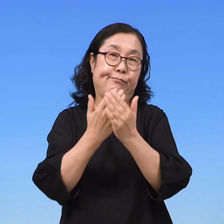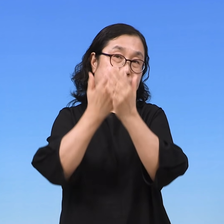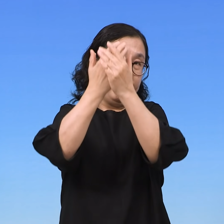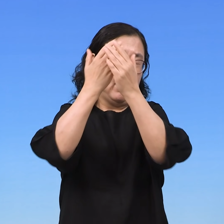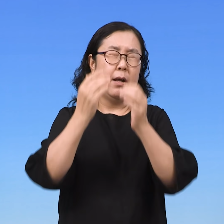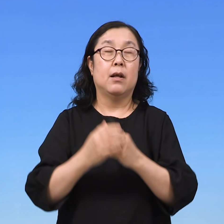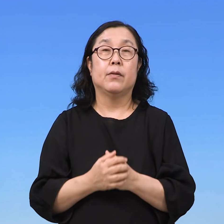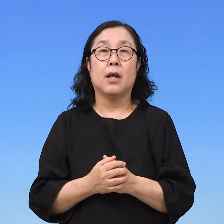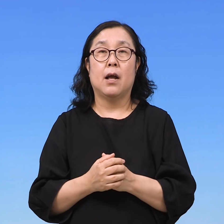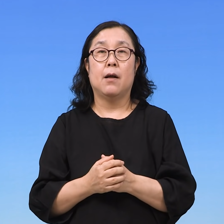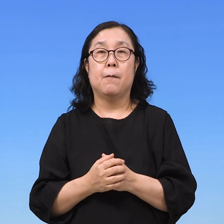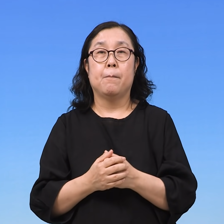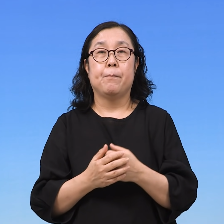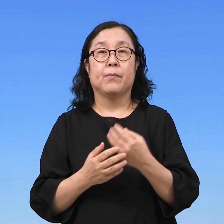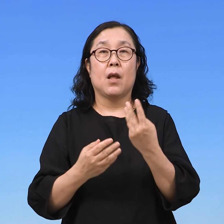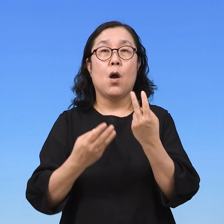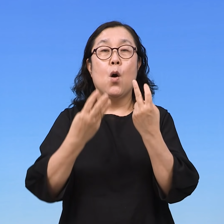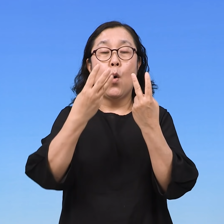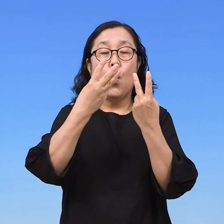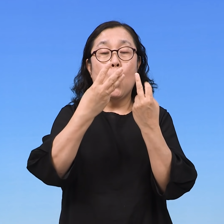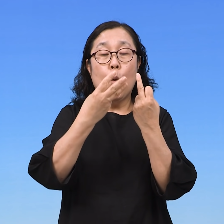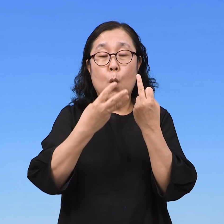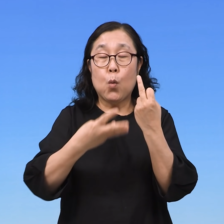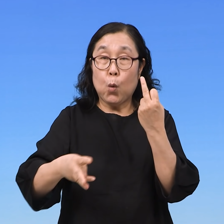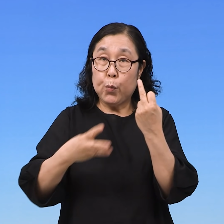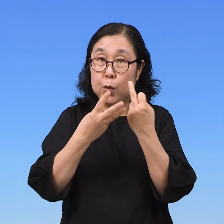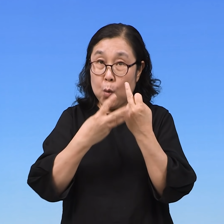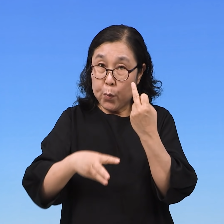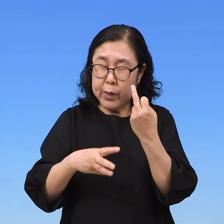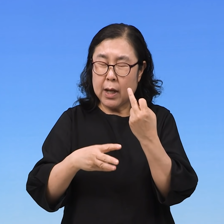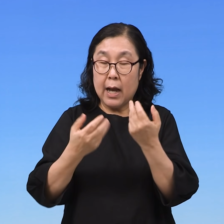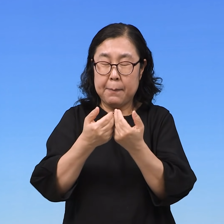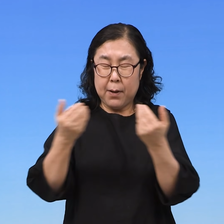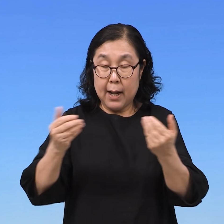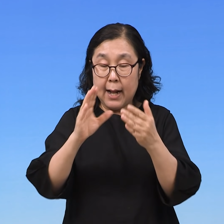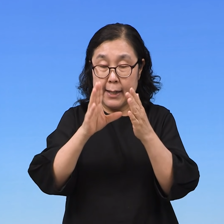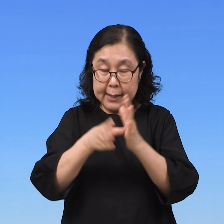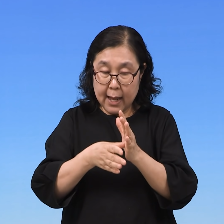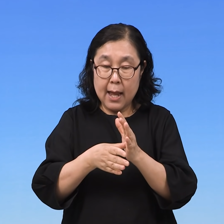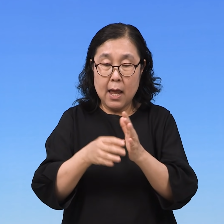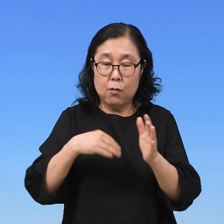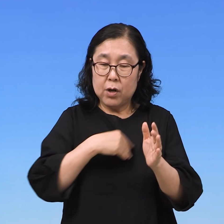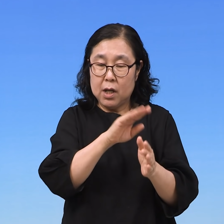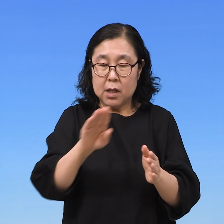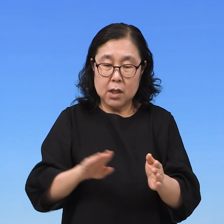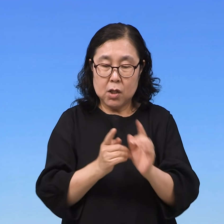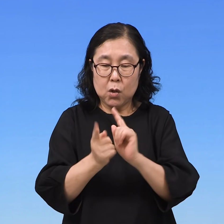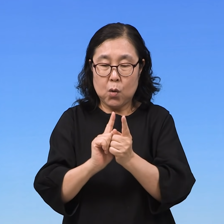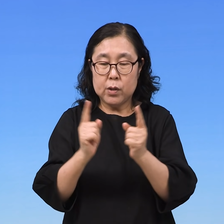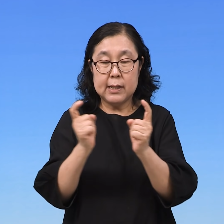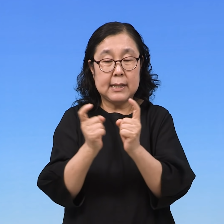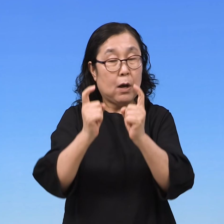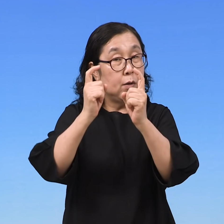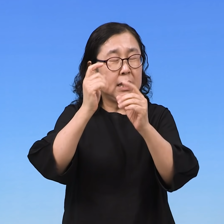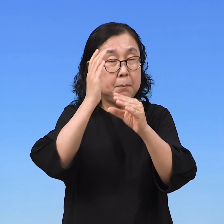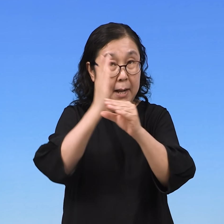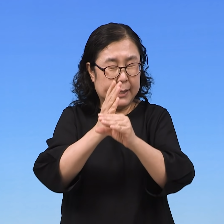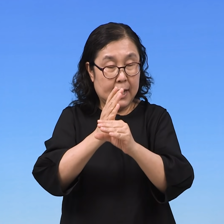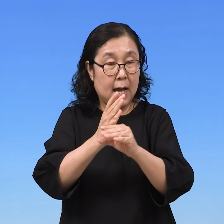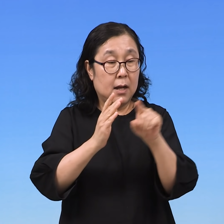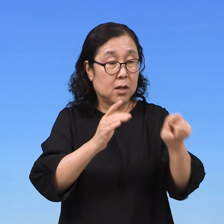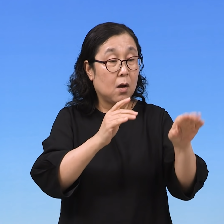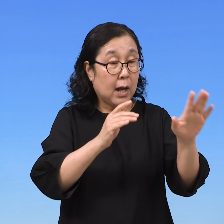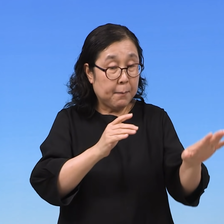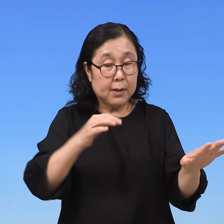대인관계에 있어가지고 조카 롯과 이별하는 과정에서 우리 서로 다투지 말자, 네가 좌하면 나는 우하고 네가 우하면